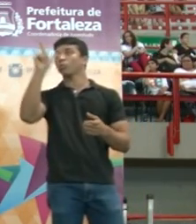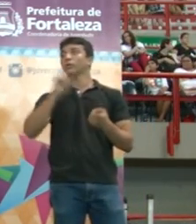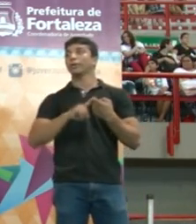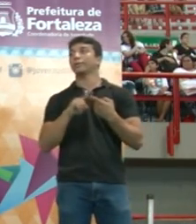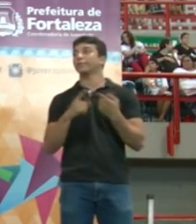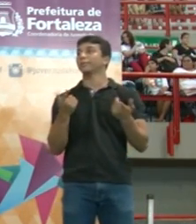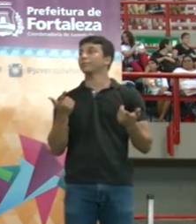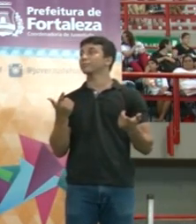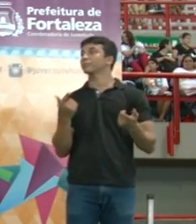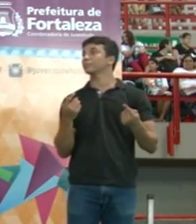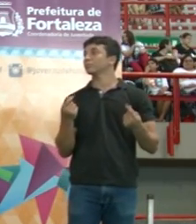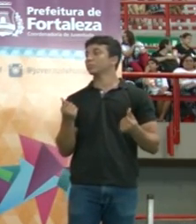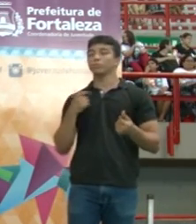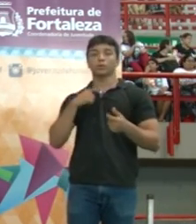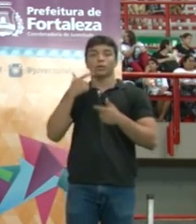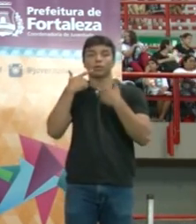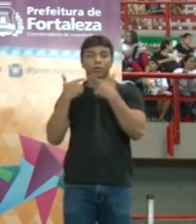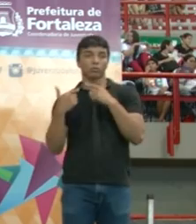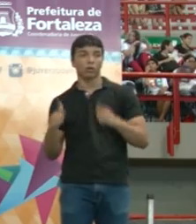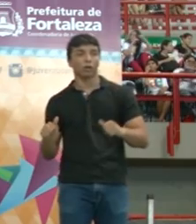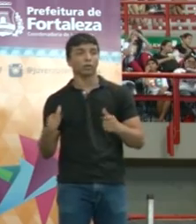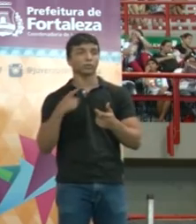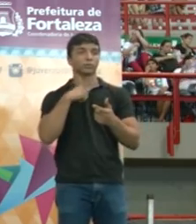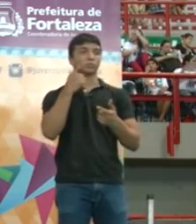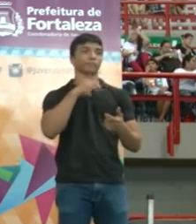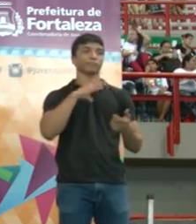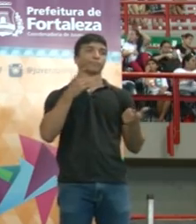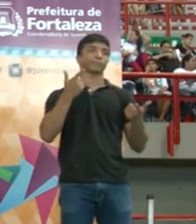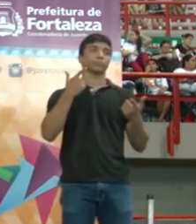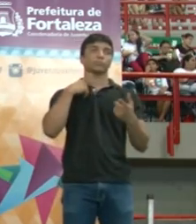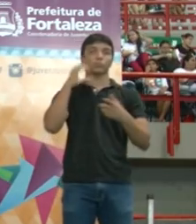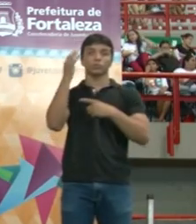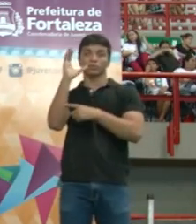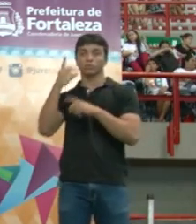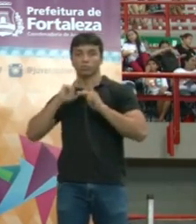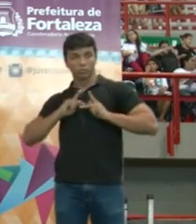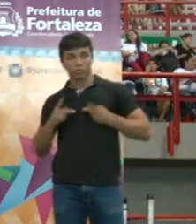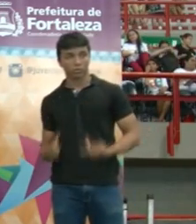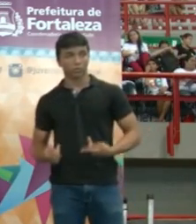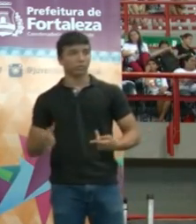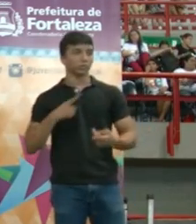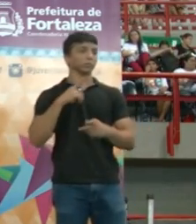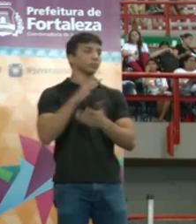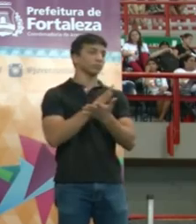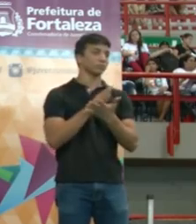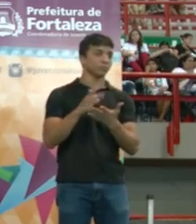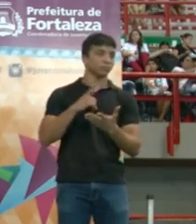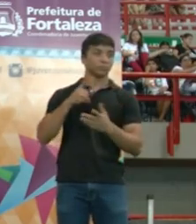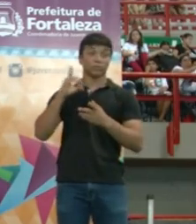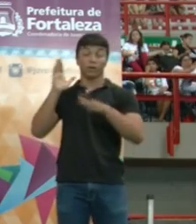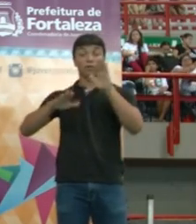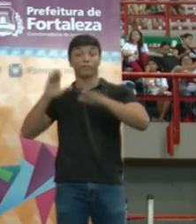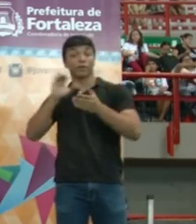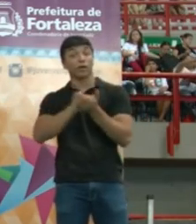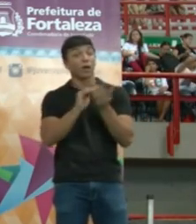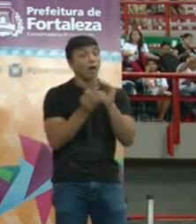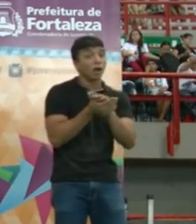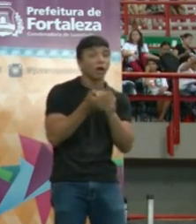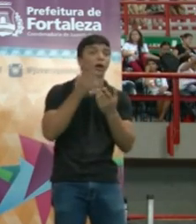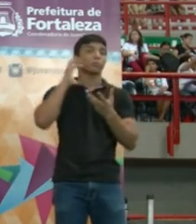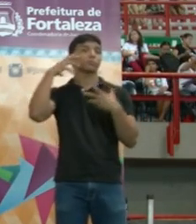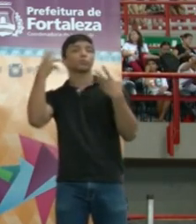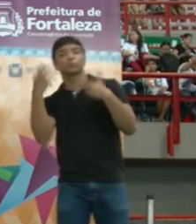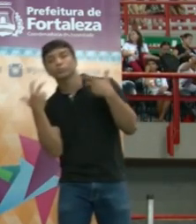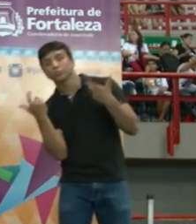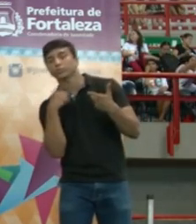de linguagens, outras ciências humanas, às vezes artes,